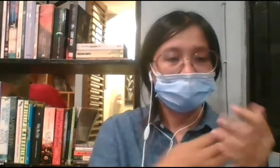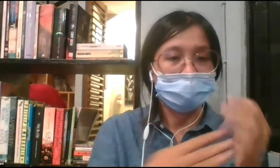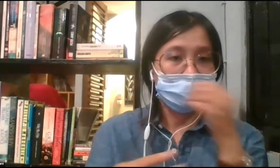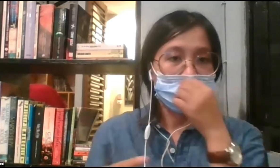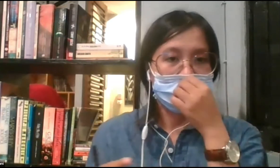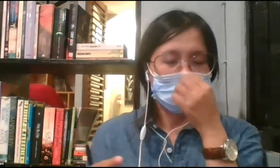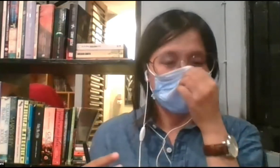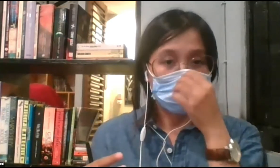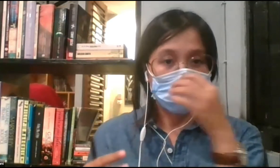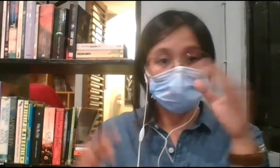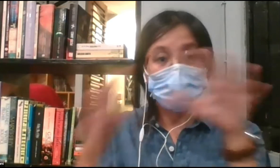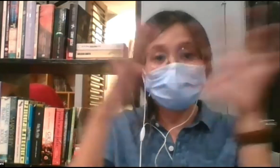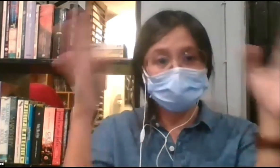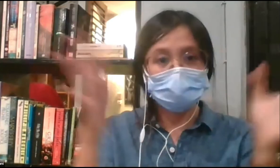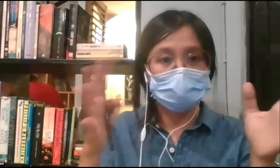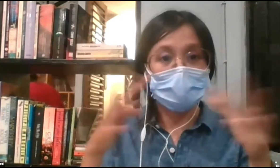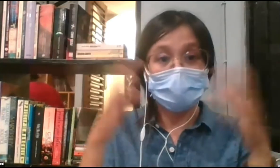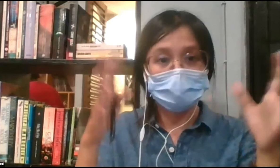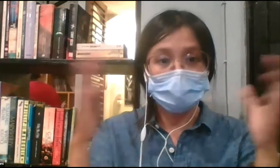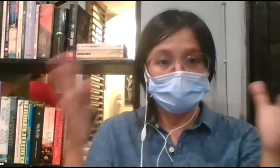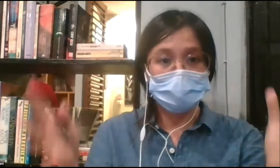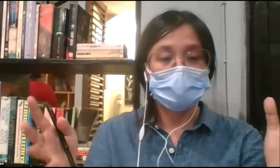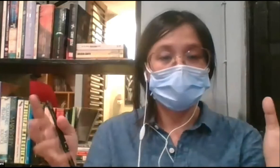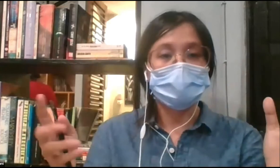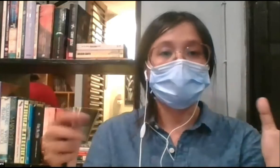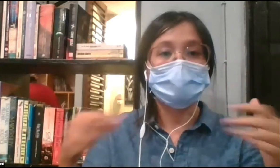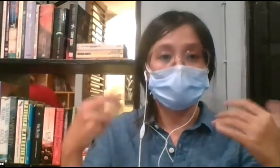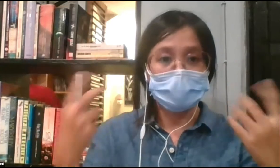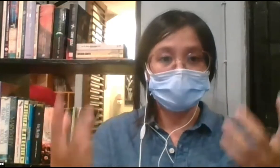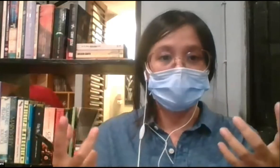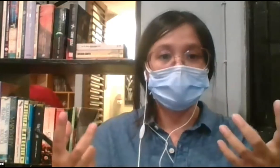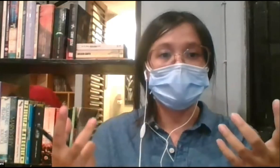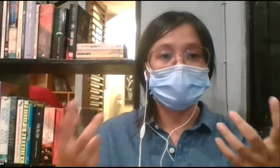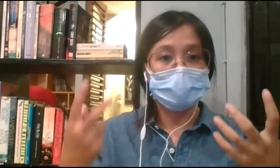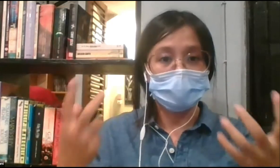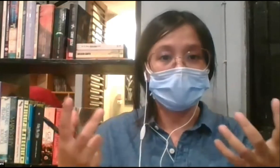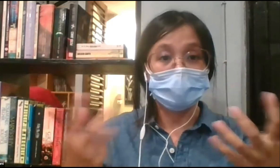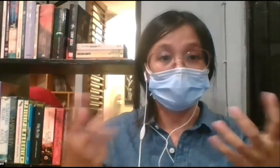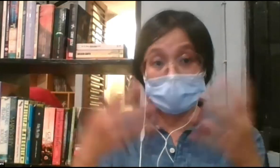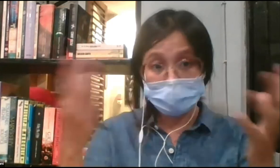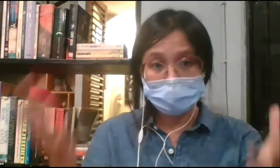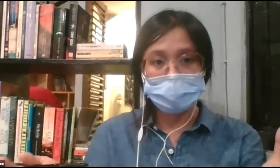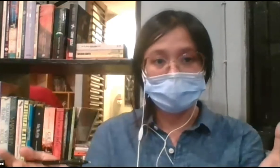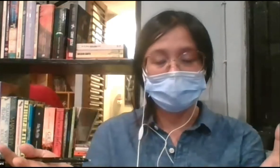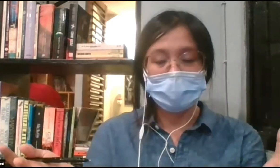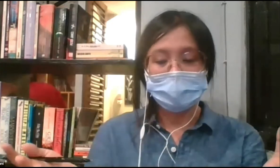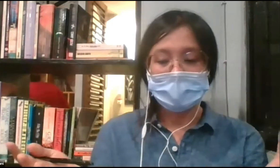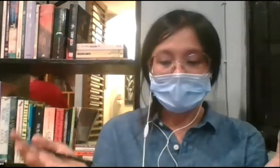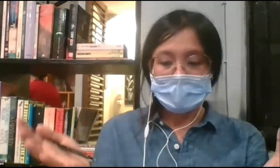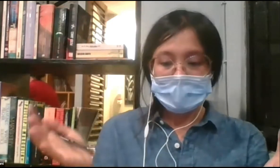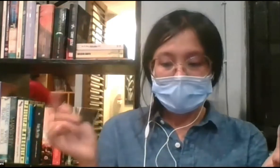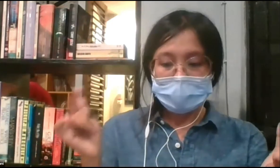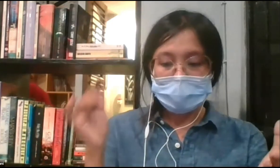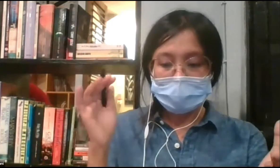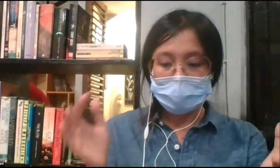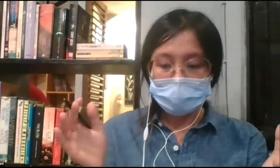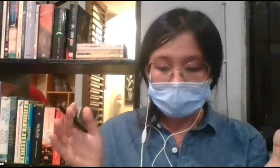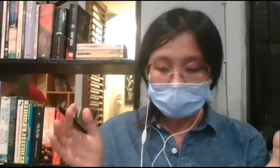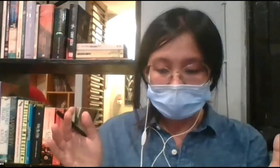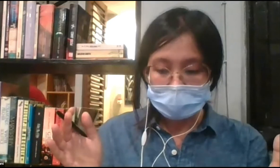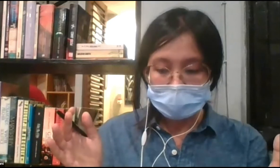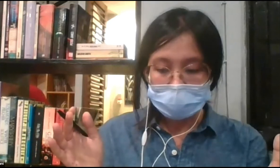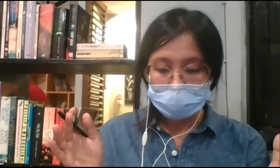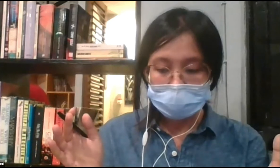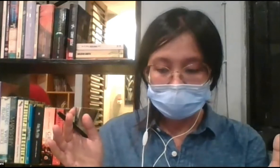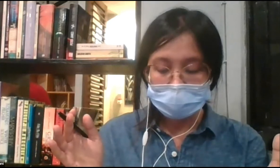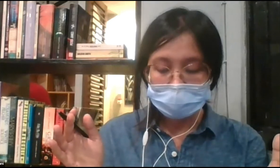koran gitu. Nah, itu karakteristik informasi yang disampaikan melalui feature itu. Nah, yang kedua